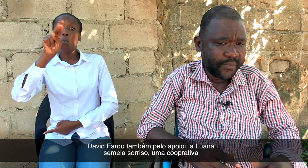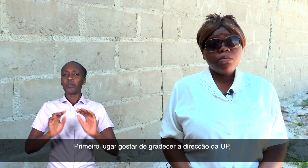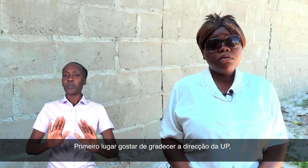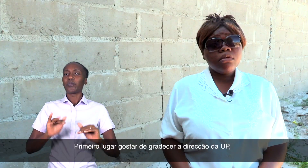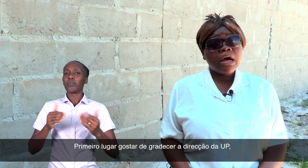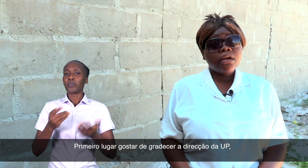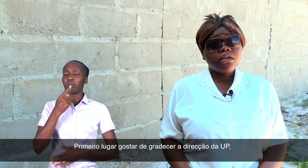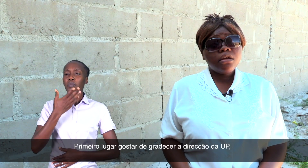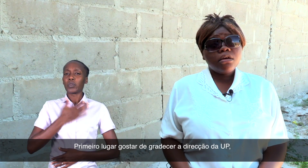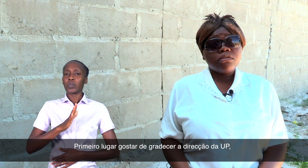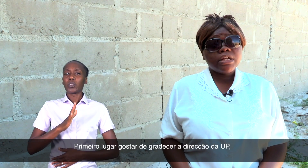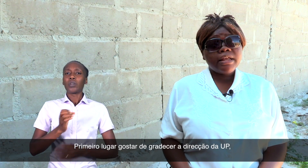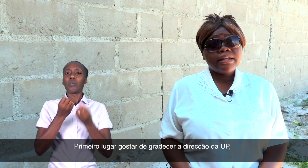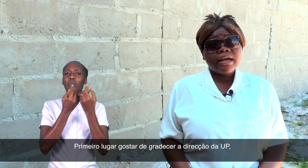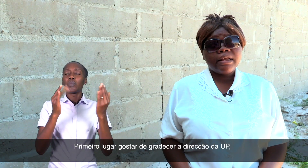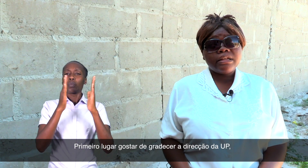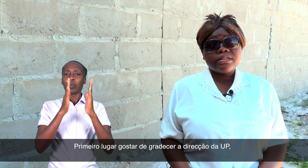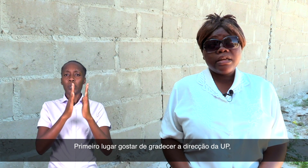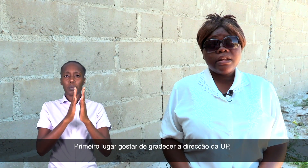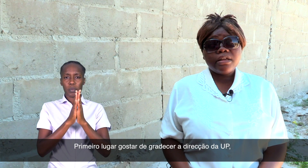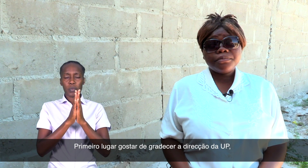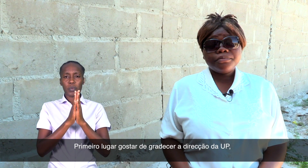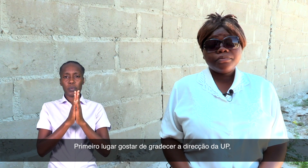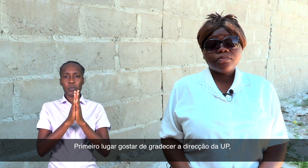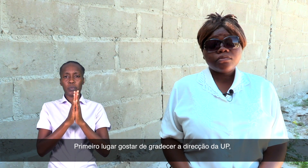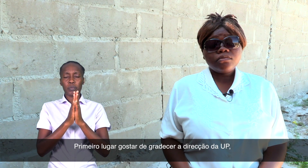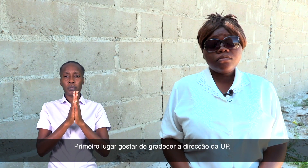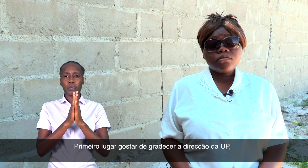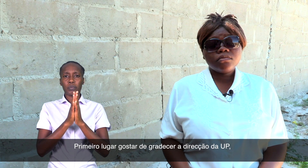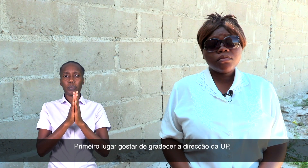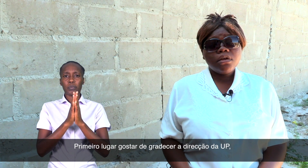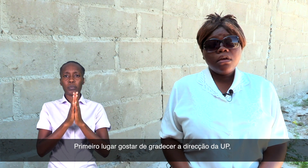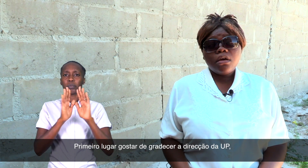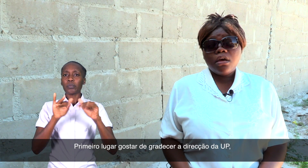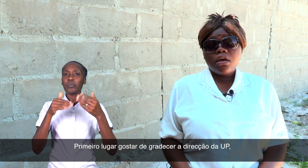cooperativa. Em primeiro lugar, gostaria de agradecer